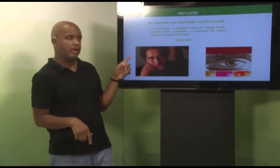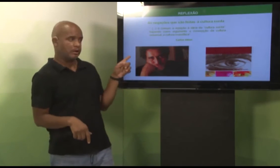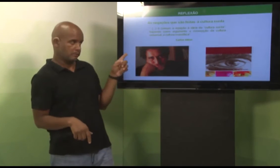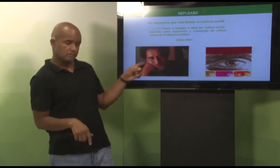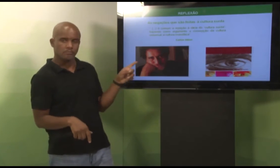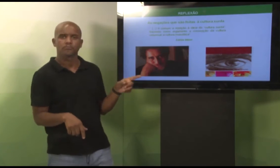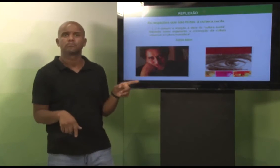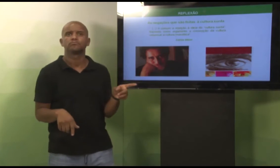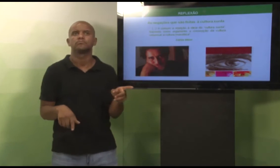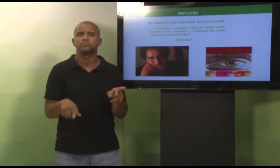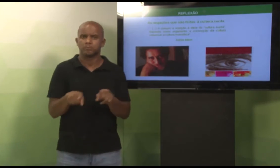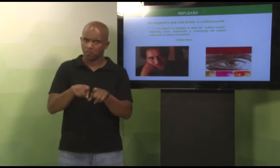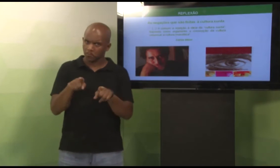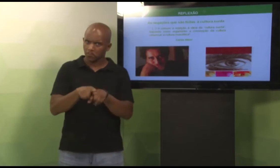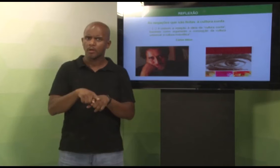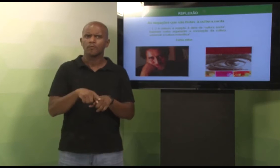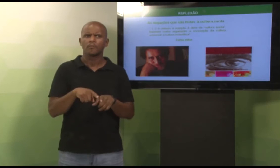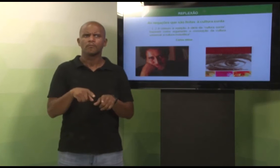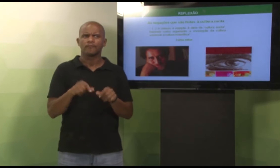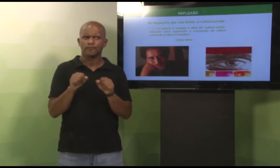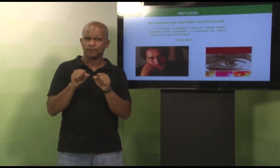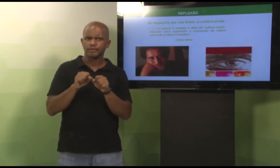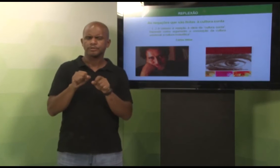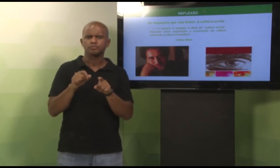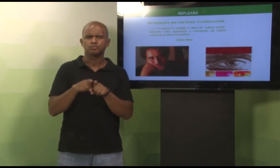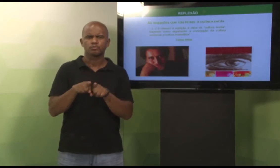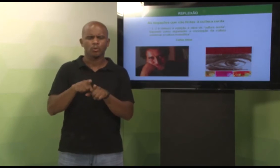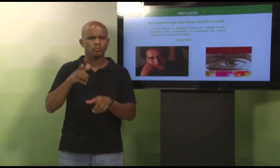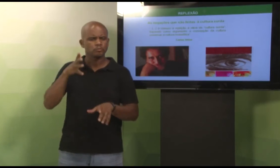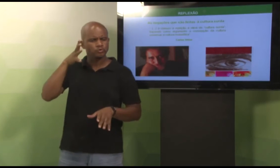temos Carlos Scliar, um autor.